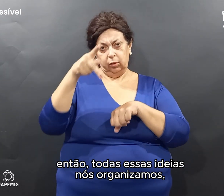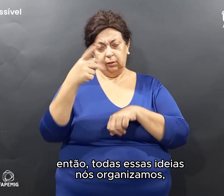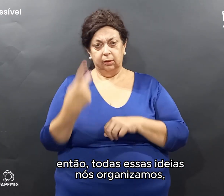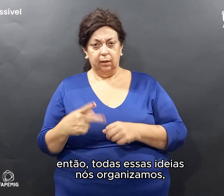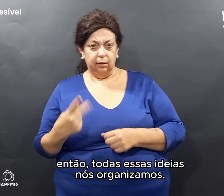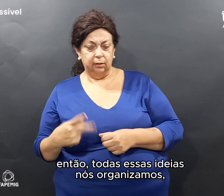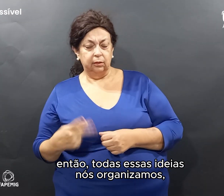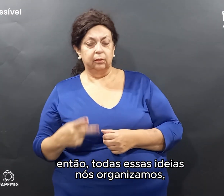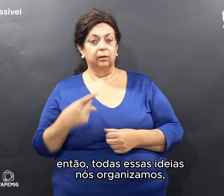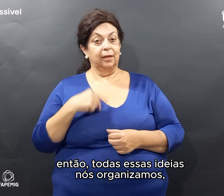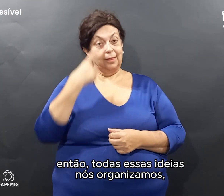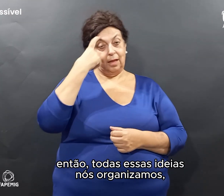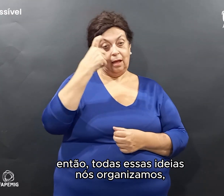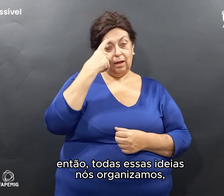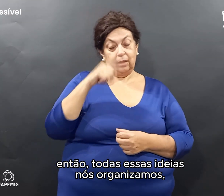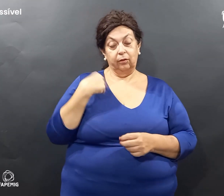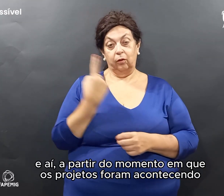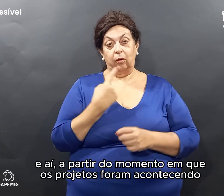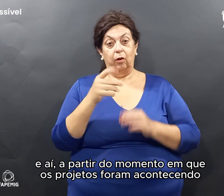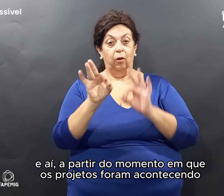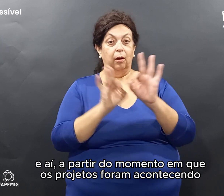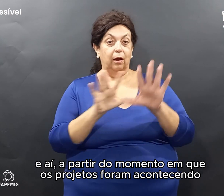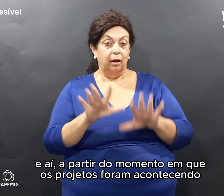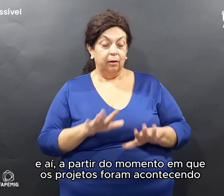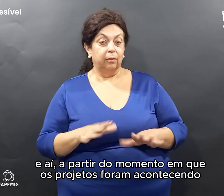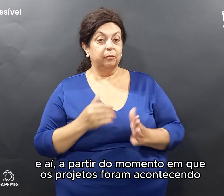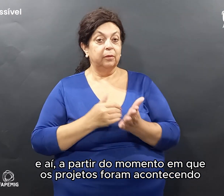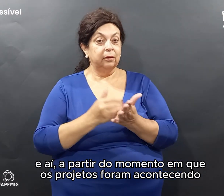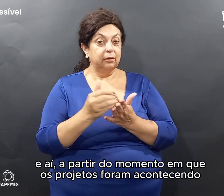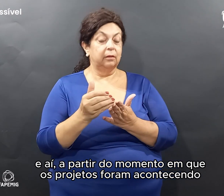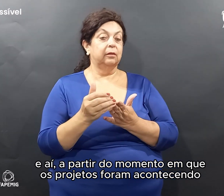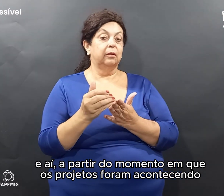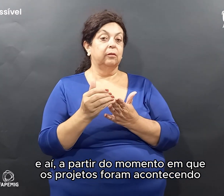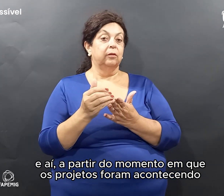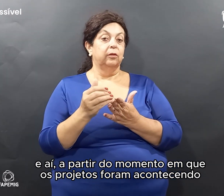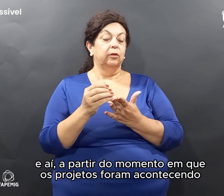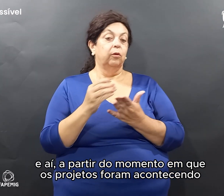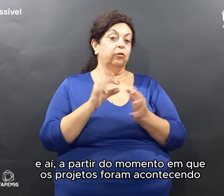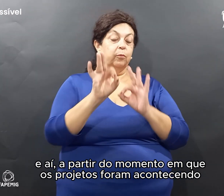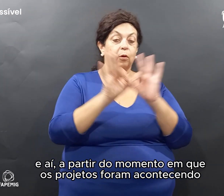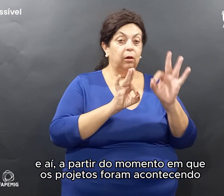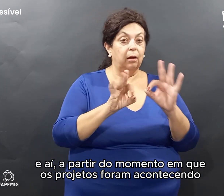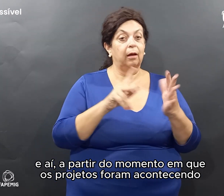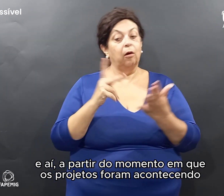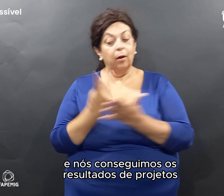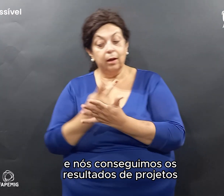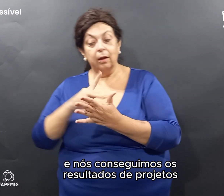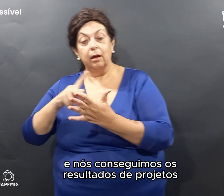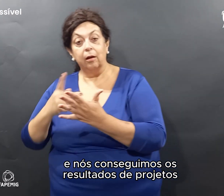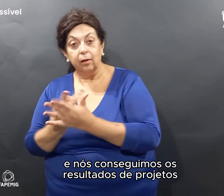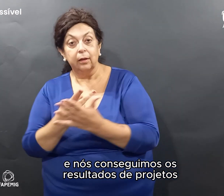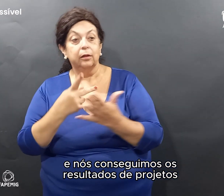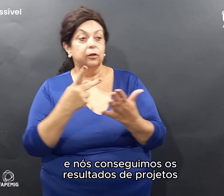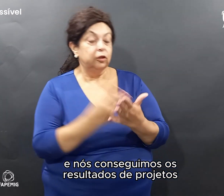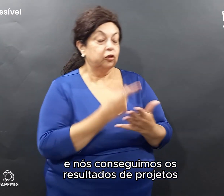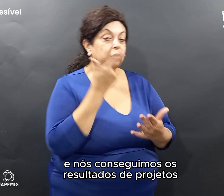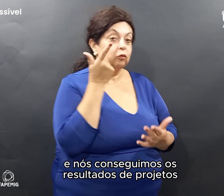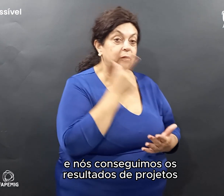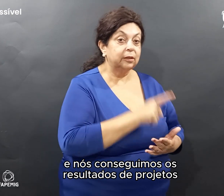essas ideias nós organizamos. E aí, a partir do momento que os projetos foram acontecendo e nós conseguimos aí os